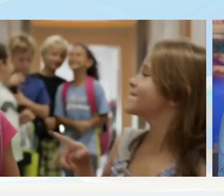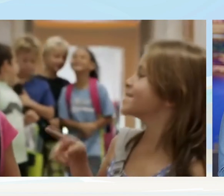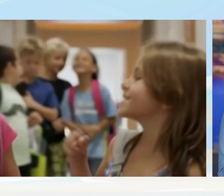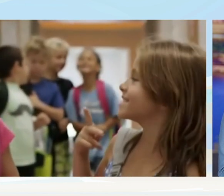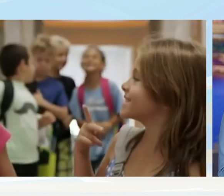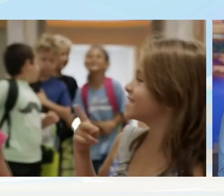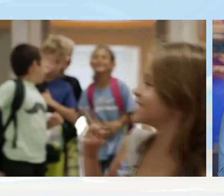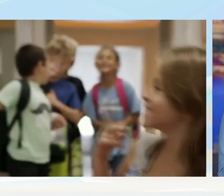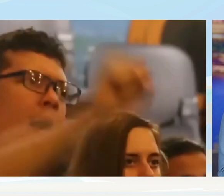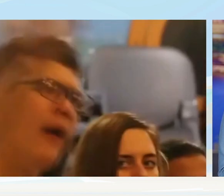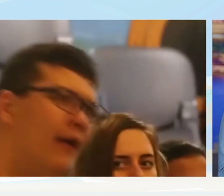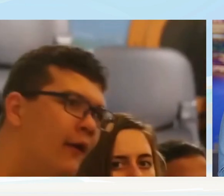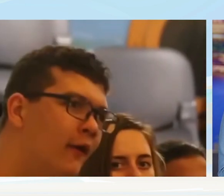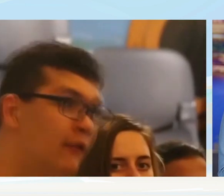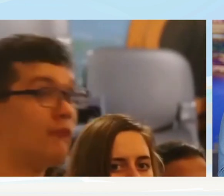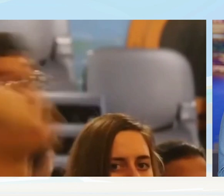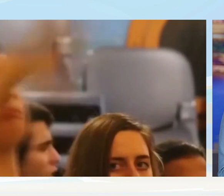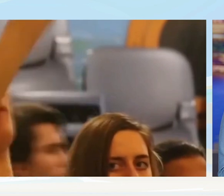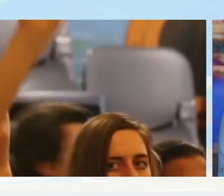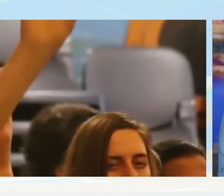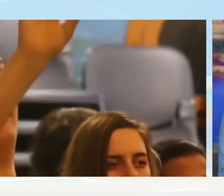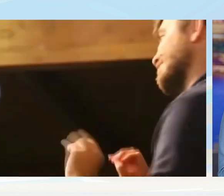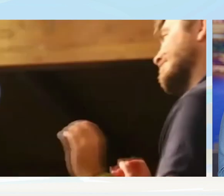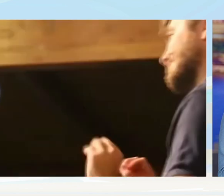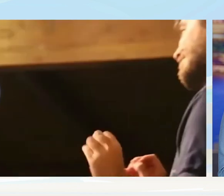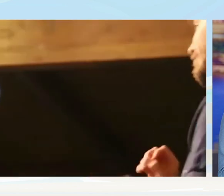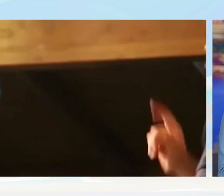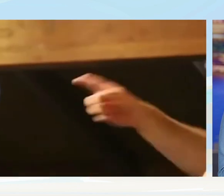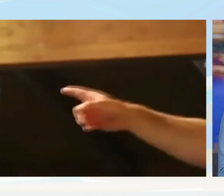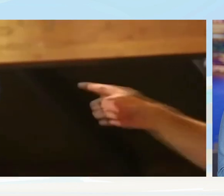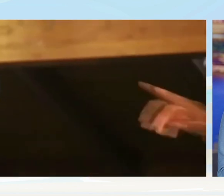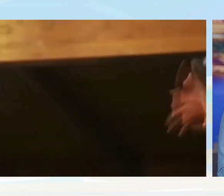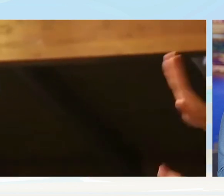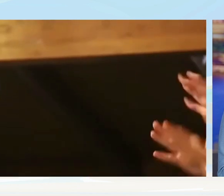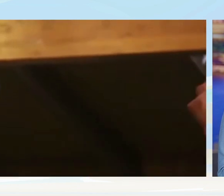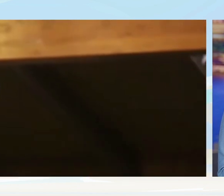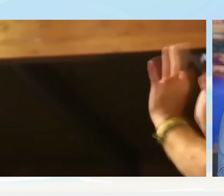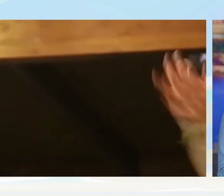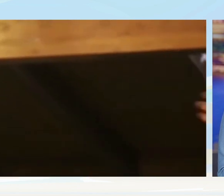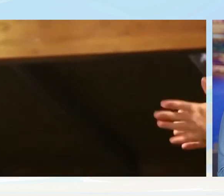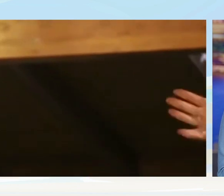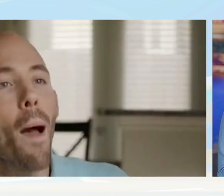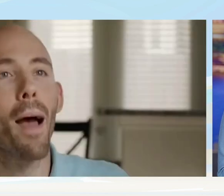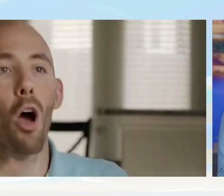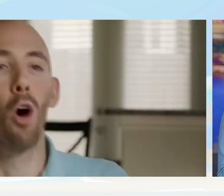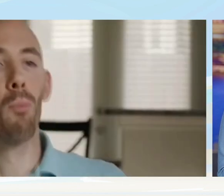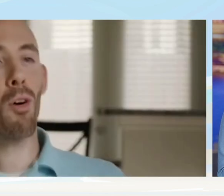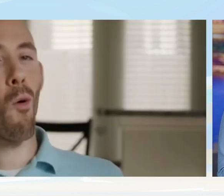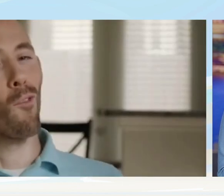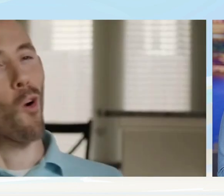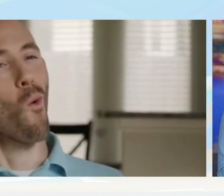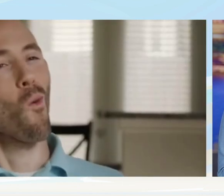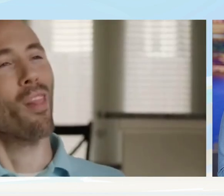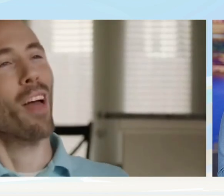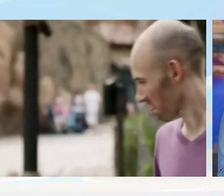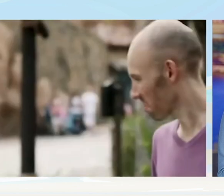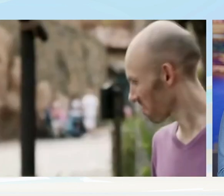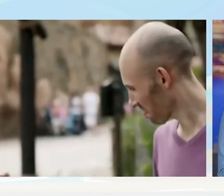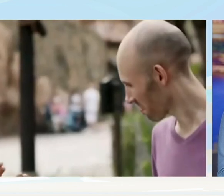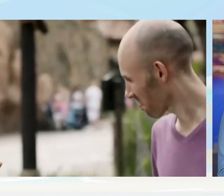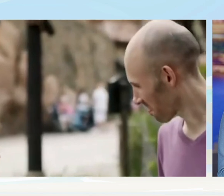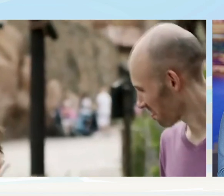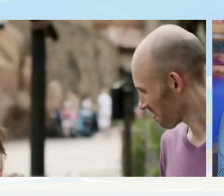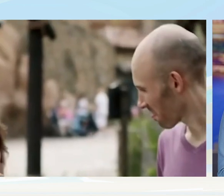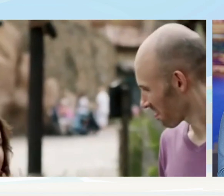للمتعاملين مع ذوي الاعاقه، بنسالهم تفتكروا مين اخترع لغه الاشاره؟ فحضرتك بتسأل مين اخترع لغة الإشارة؟